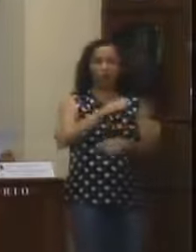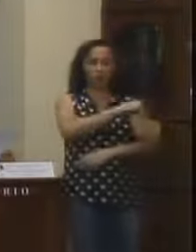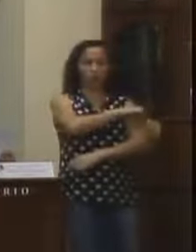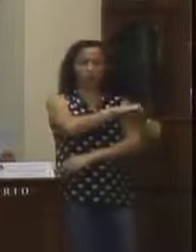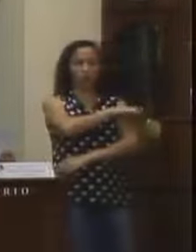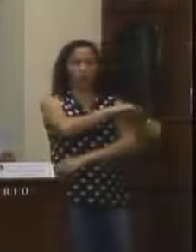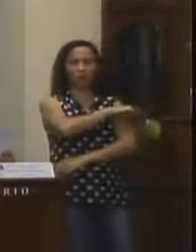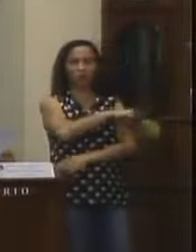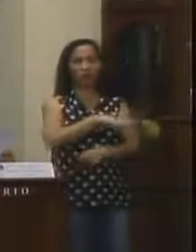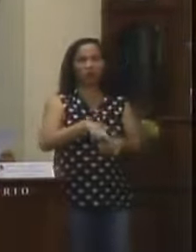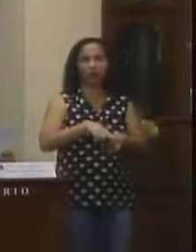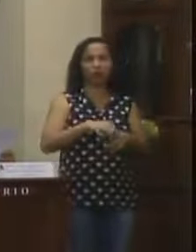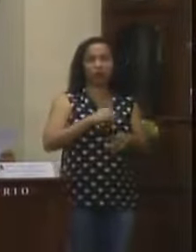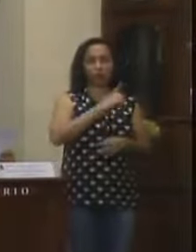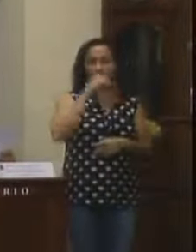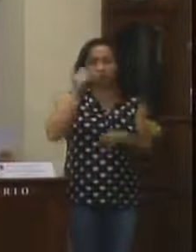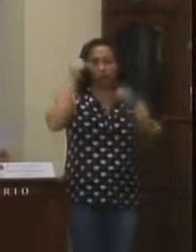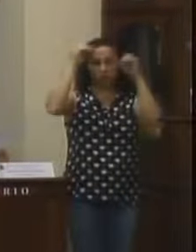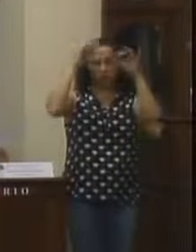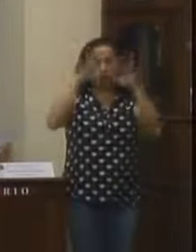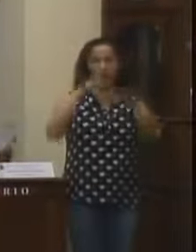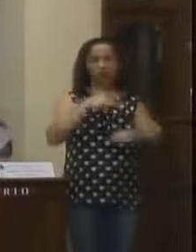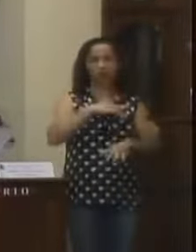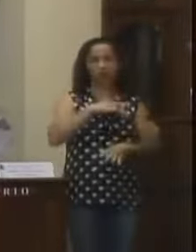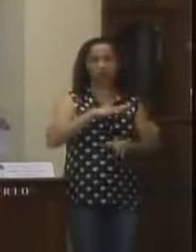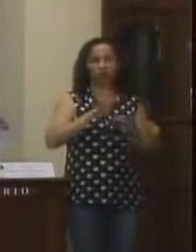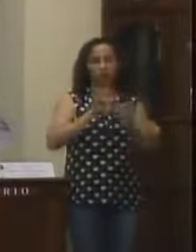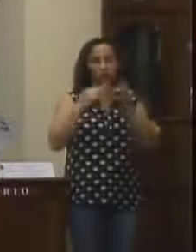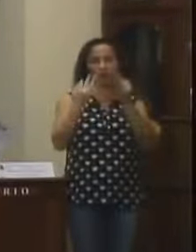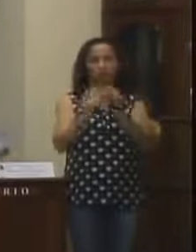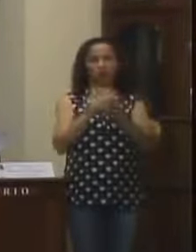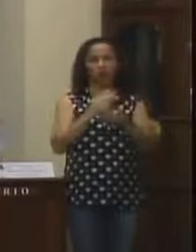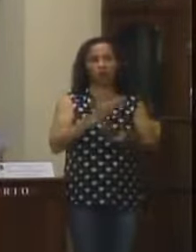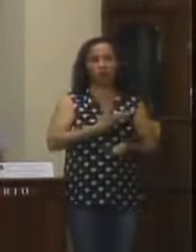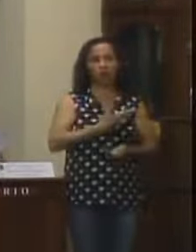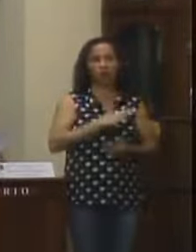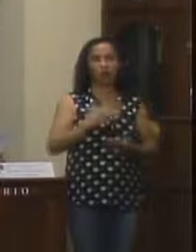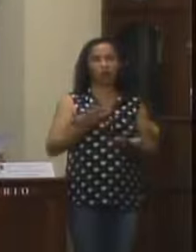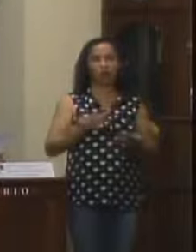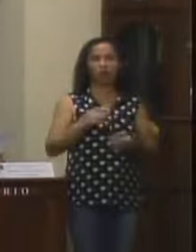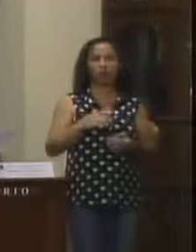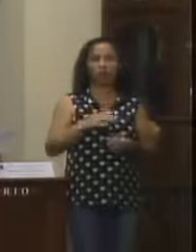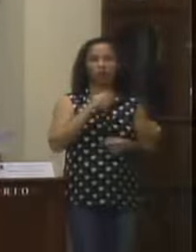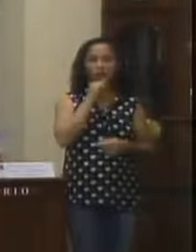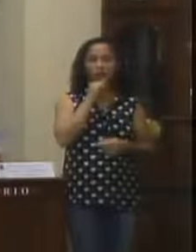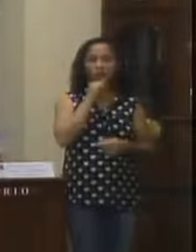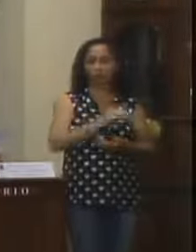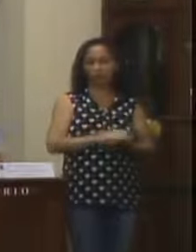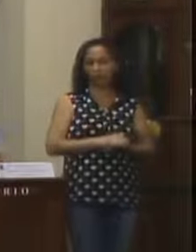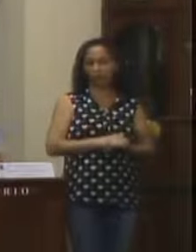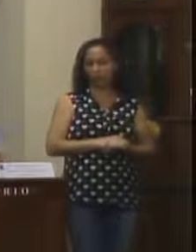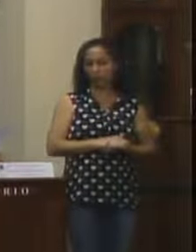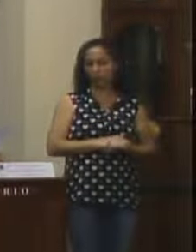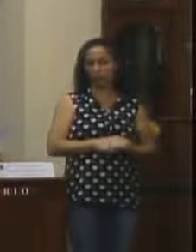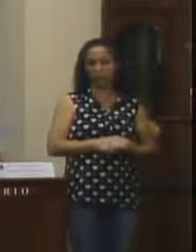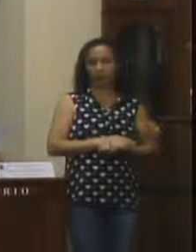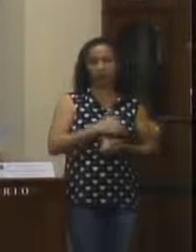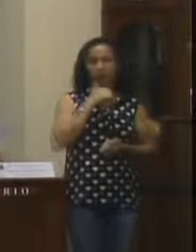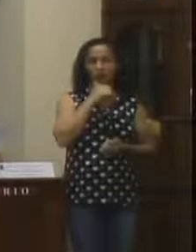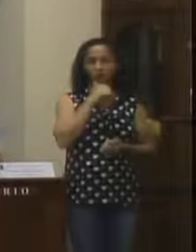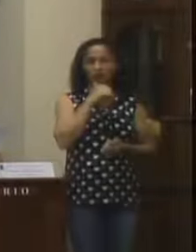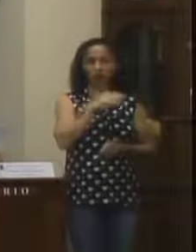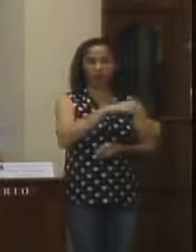Augusto. Que Deus, com sua imensa sabedoria e misericórdia, possa confortar seus familiares e amigos nesse momento de dor e de saudades. A enfermeira Giovana teve